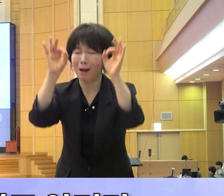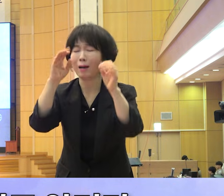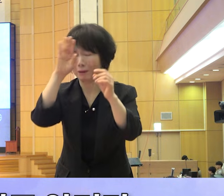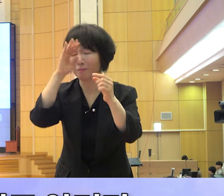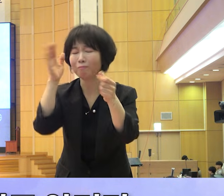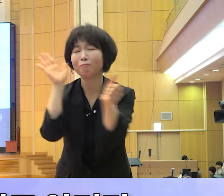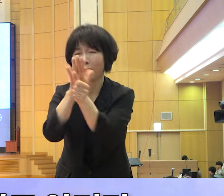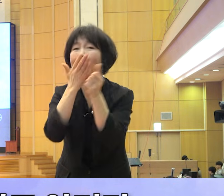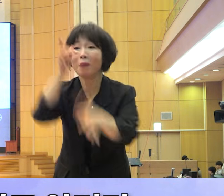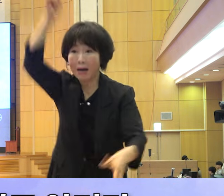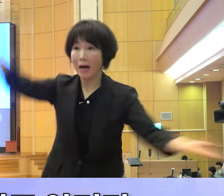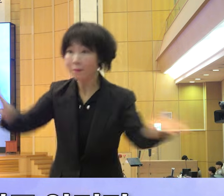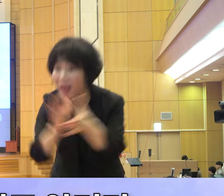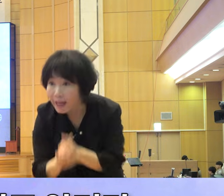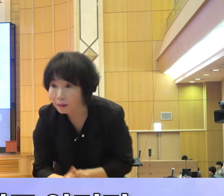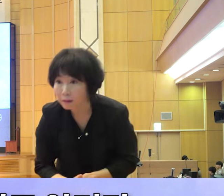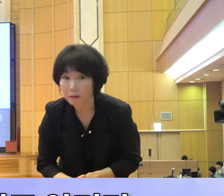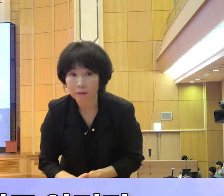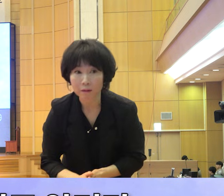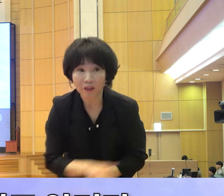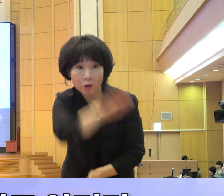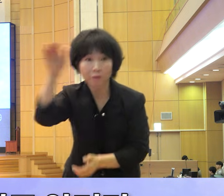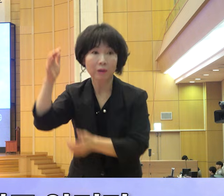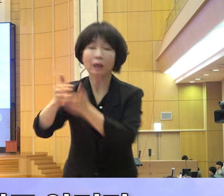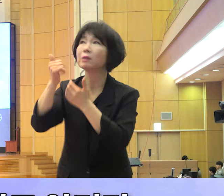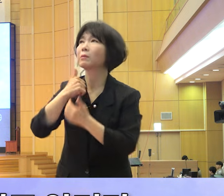긍휼히 여기신다 그래서 긍휼히.